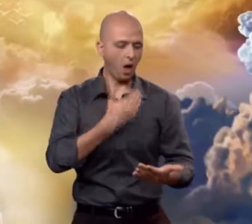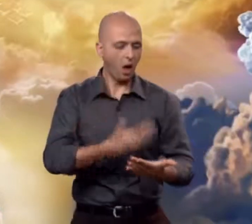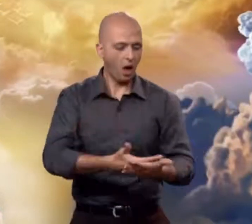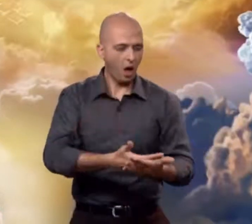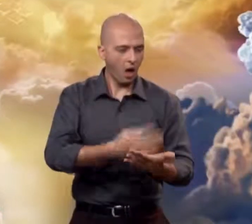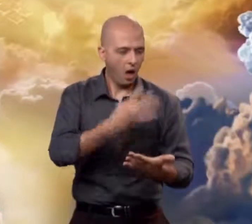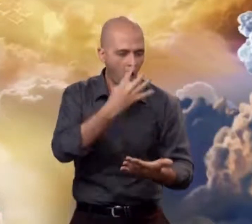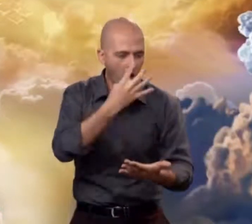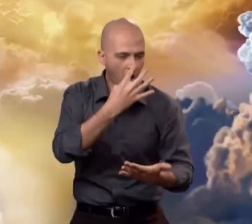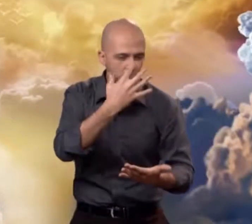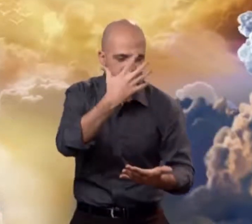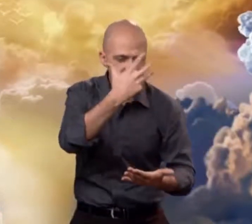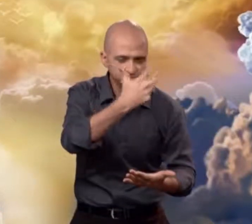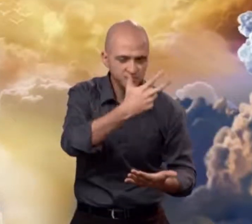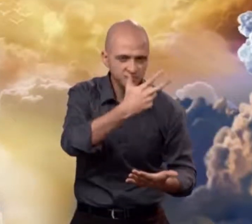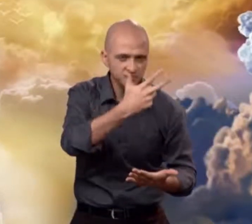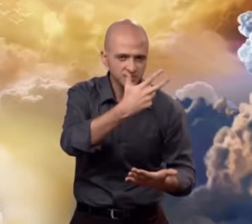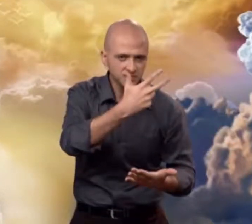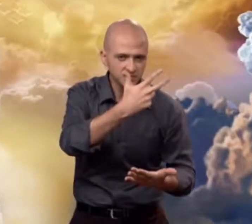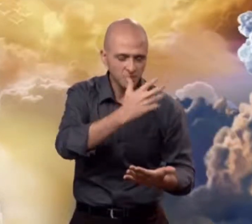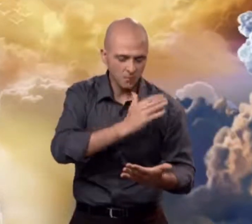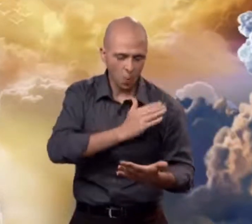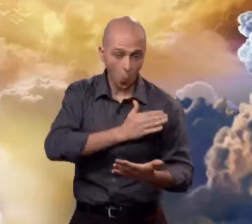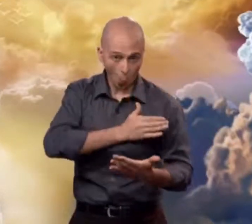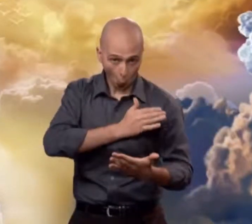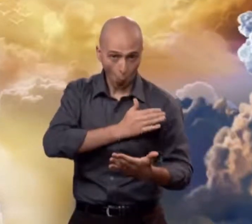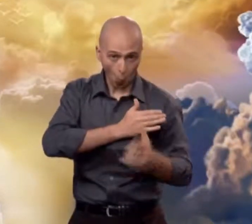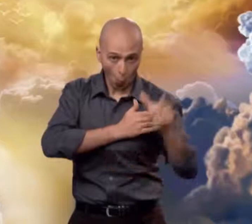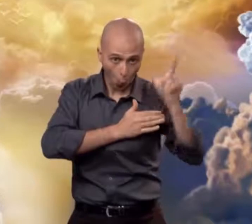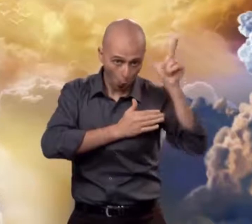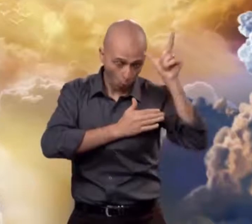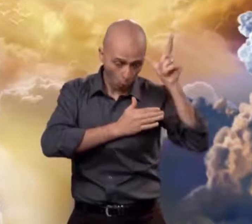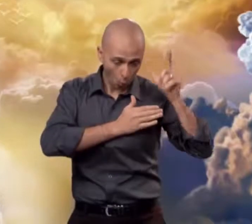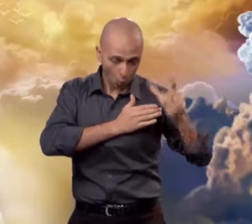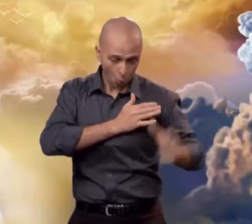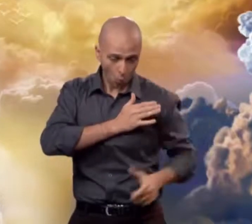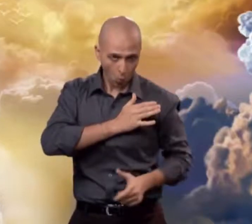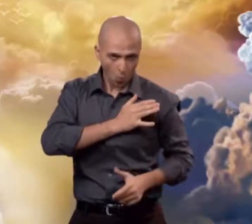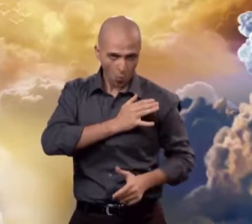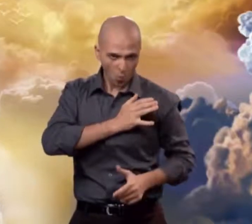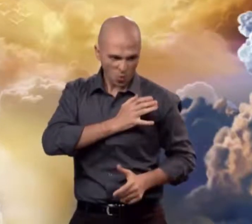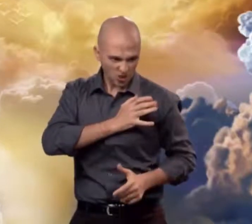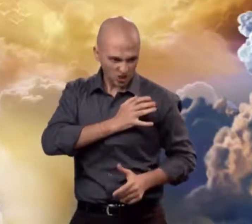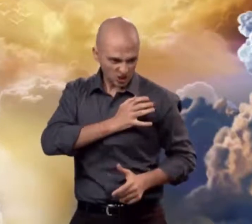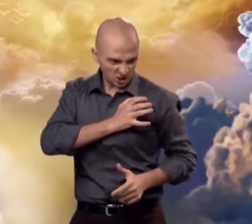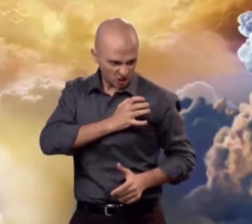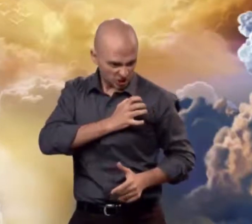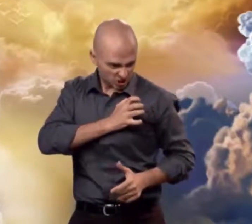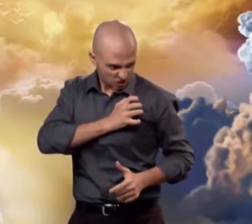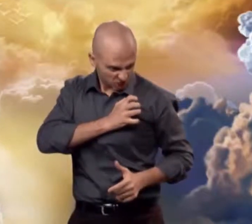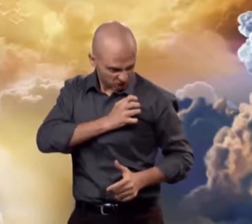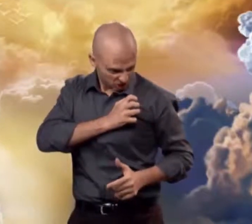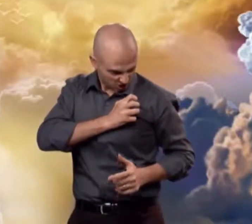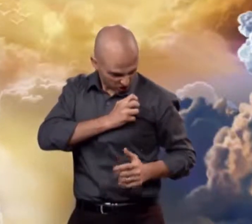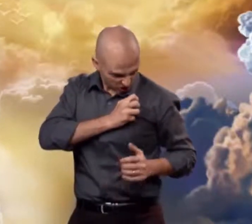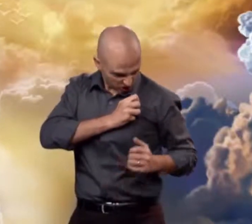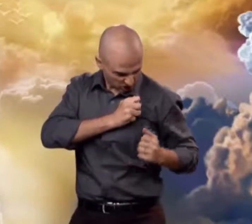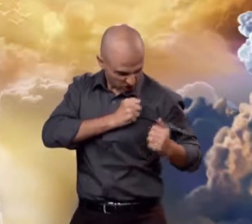o dia em que foi criado até que se achou maldade em você. Seu coração tornou-se orgulhoso por causa da